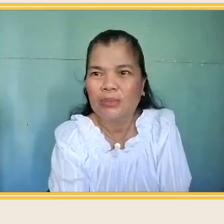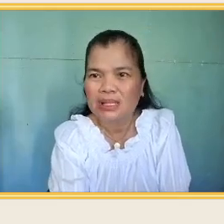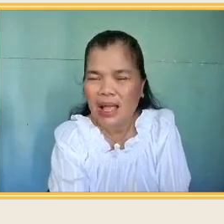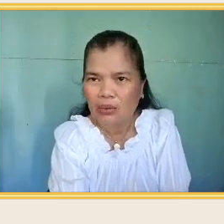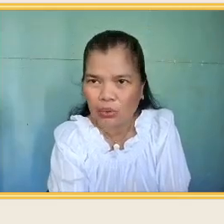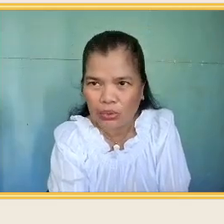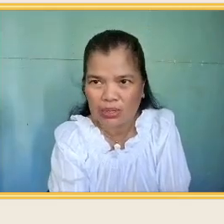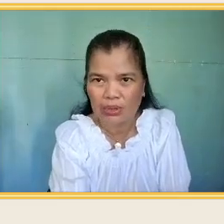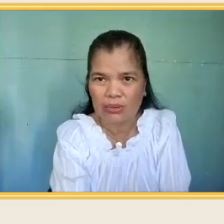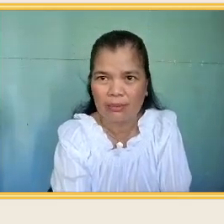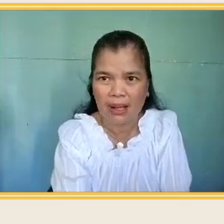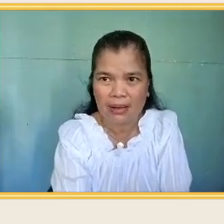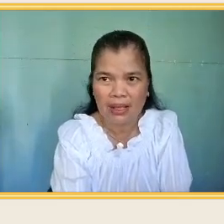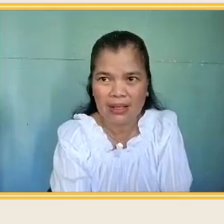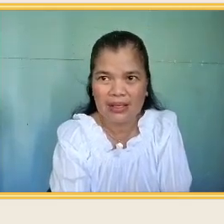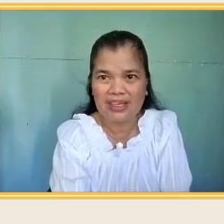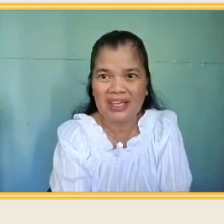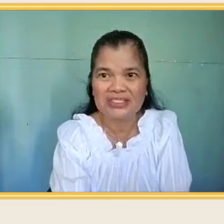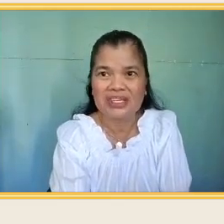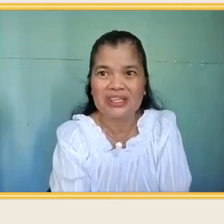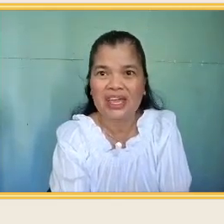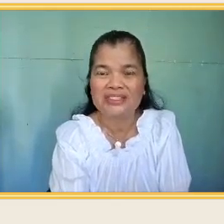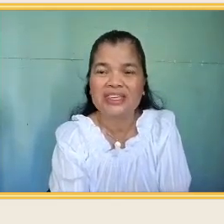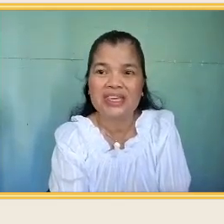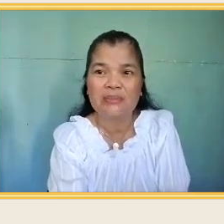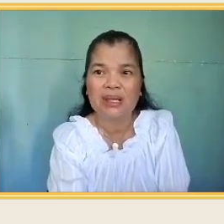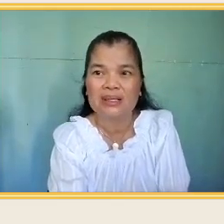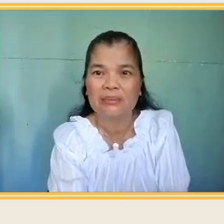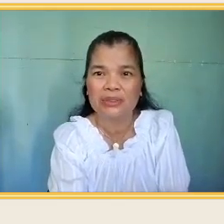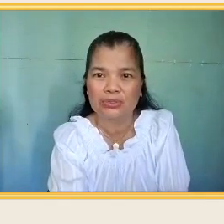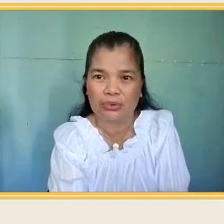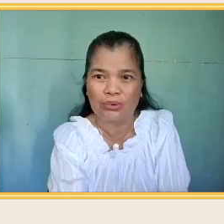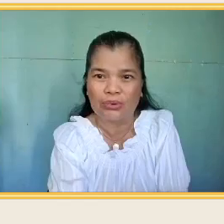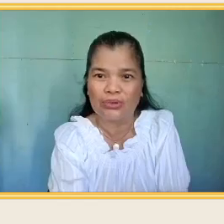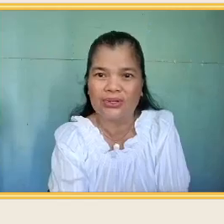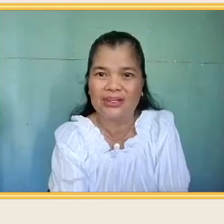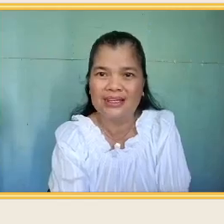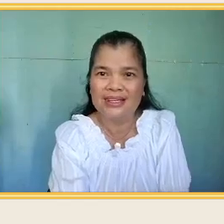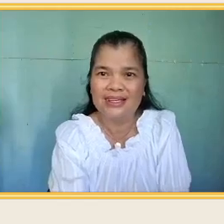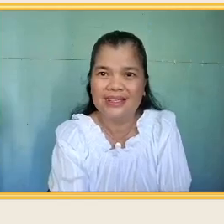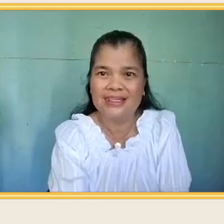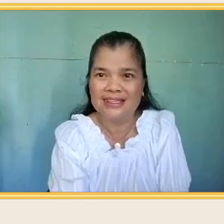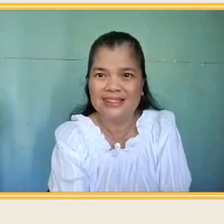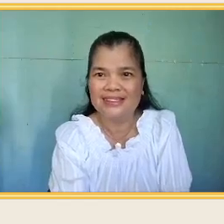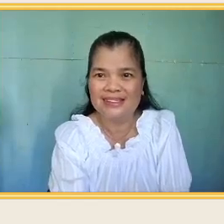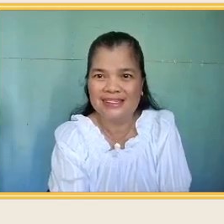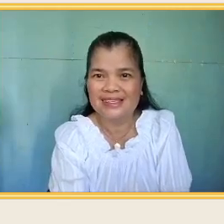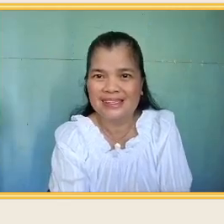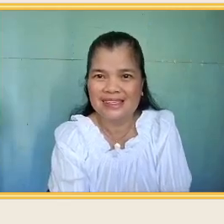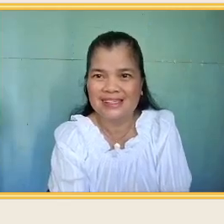Huwag kayo matakot. Kayo naman. Guessing game lang naman to.